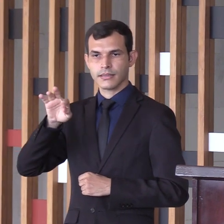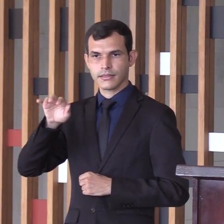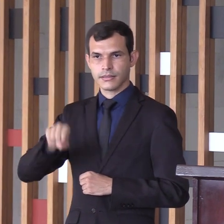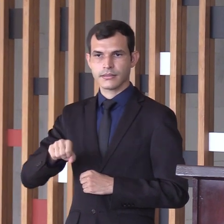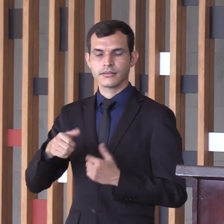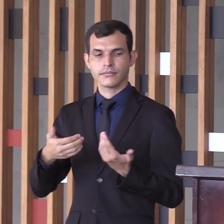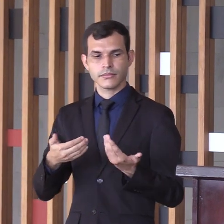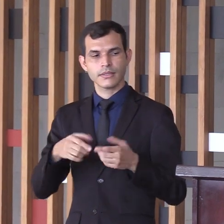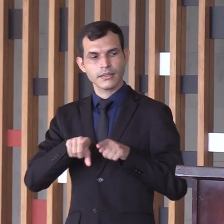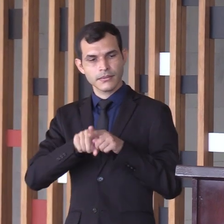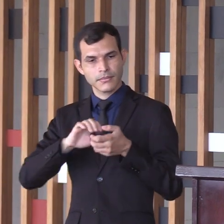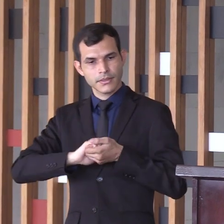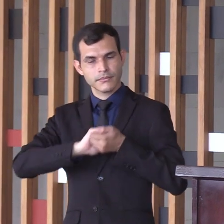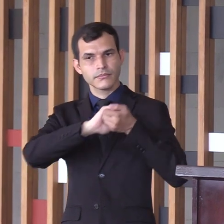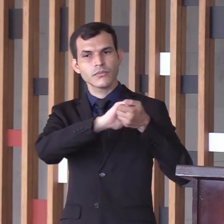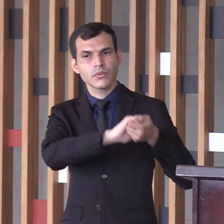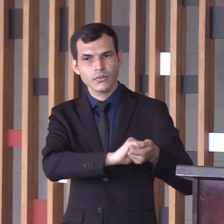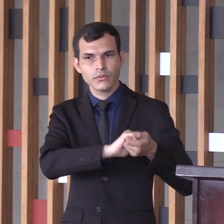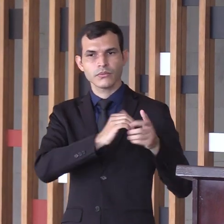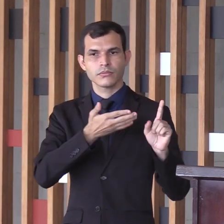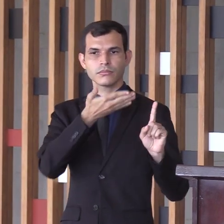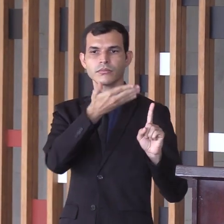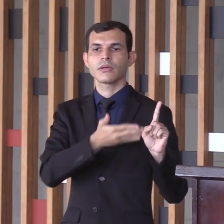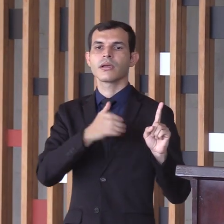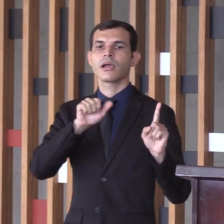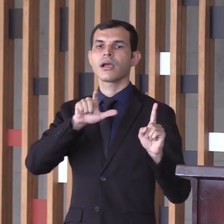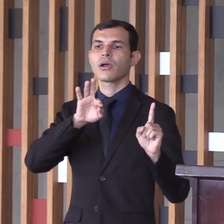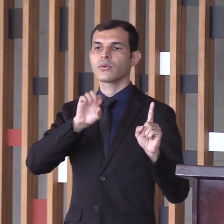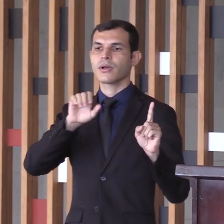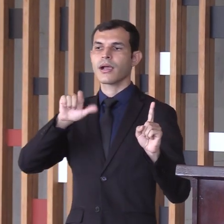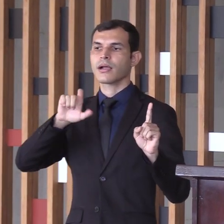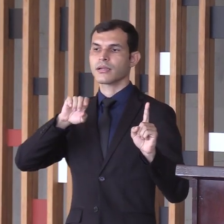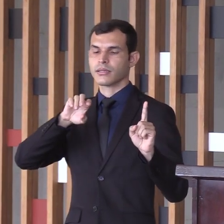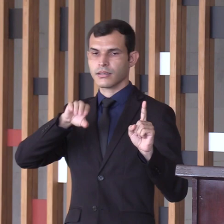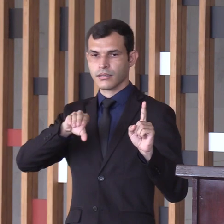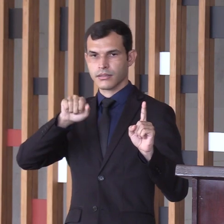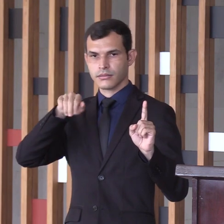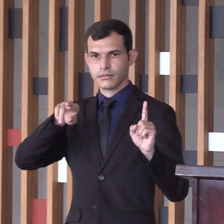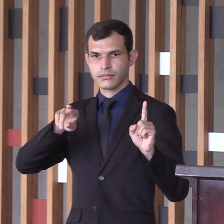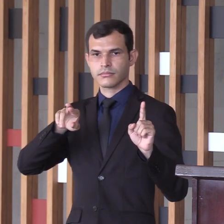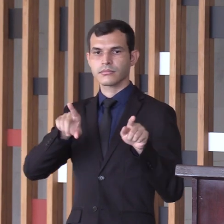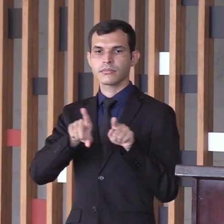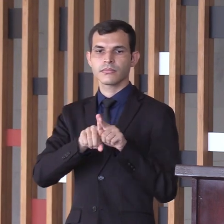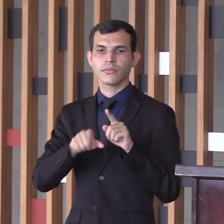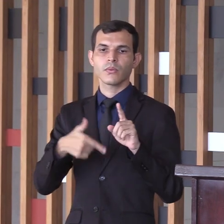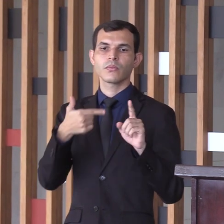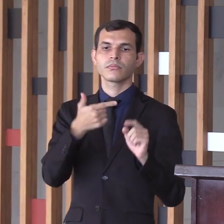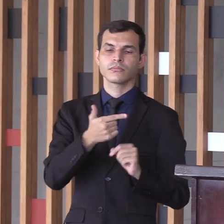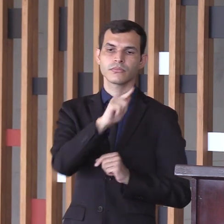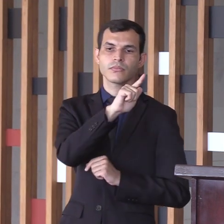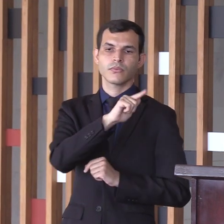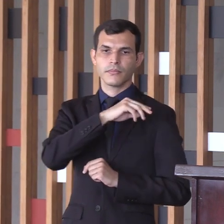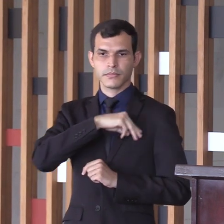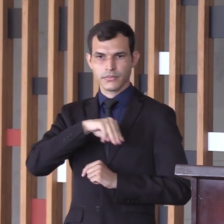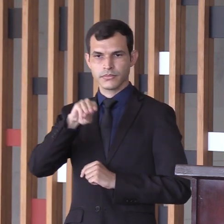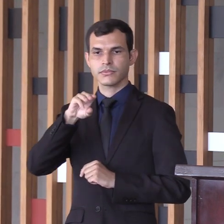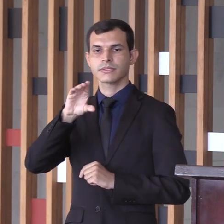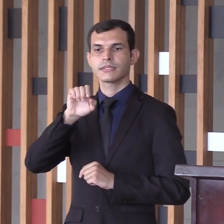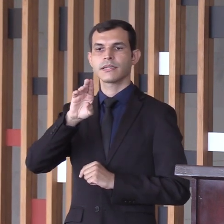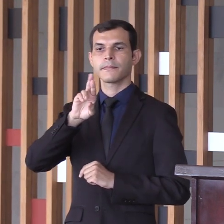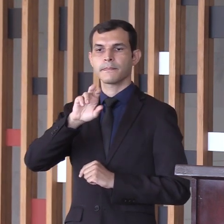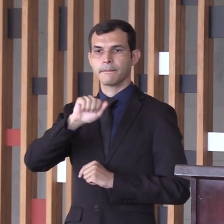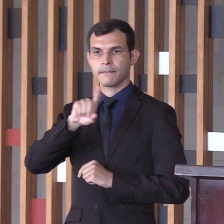cumprimento, claro, também o decano, ministro Walter Alencar Rodrigues, e o ministro Haroldo Cedraz, e em nome também